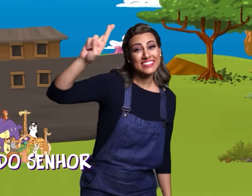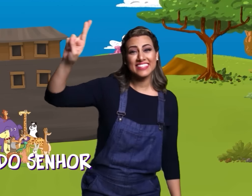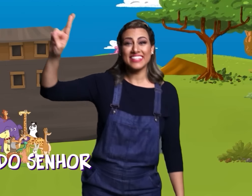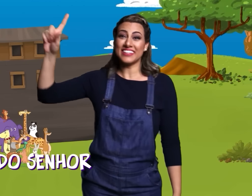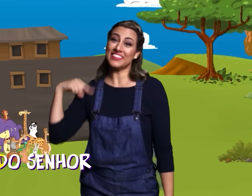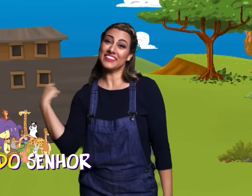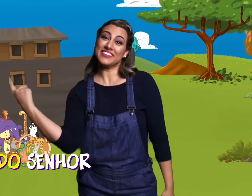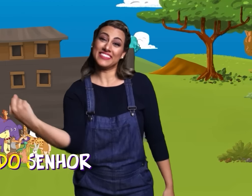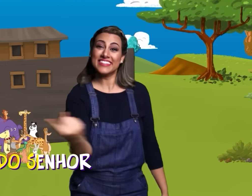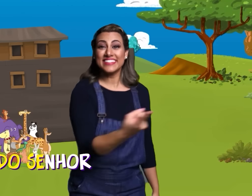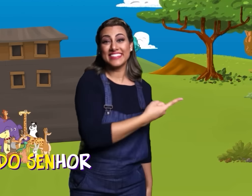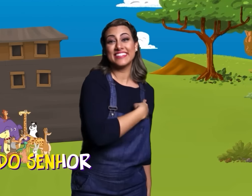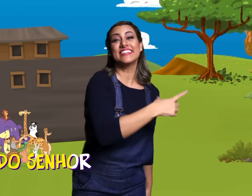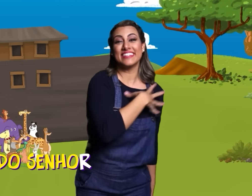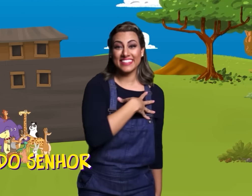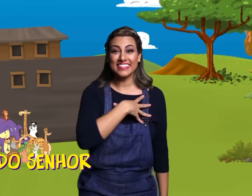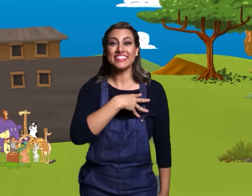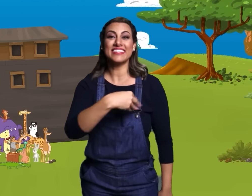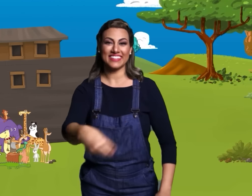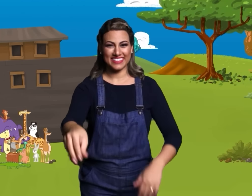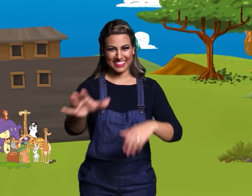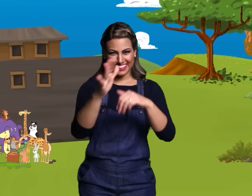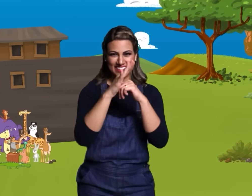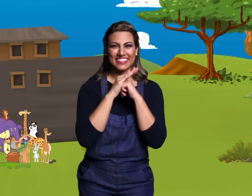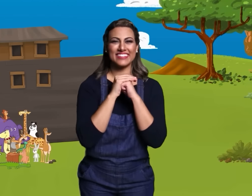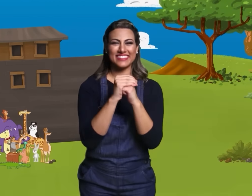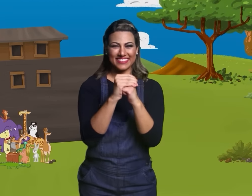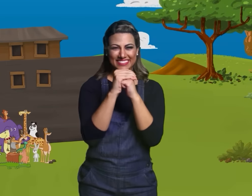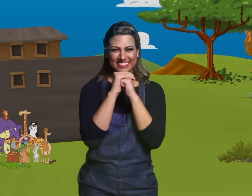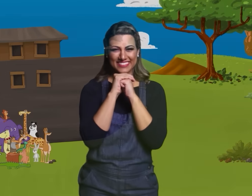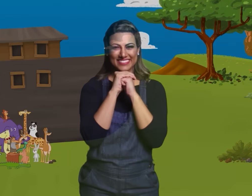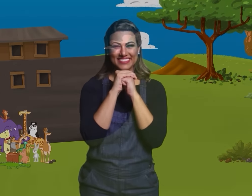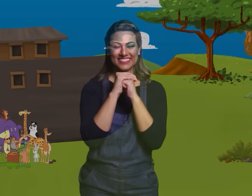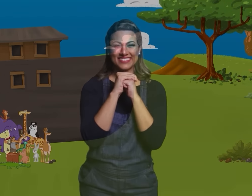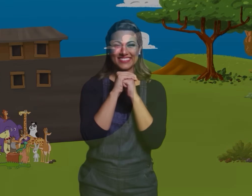filhos do Senhor.